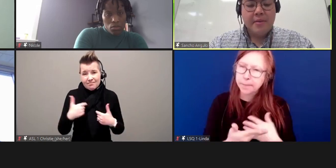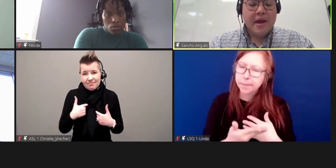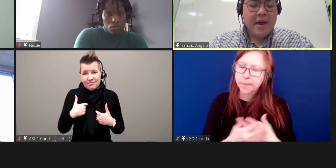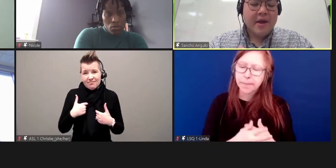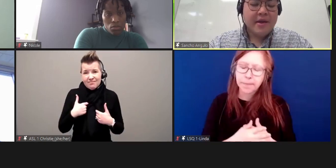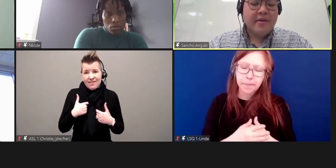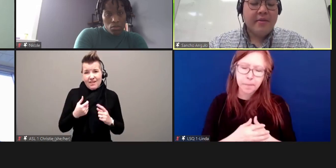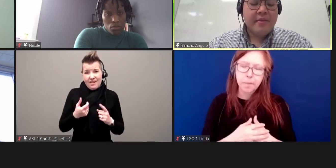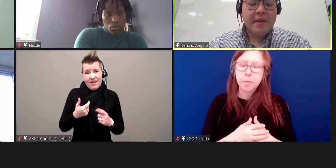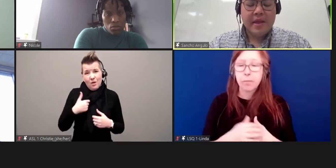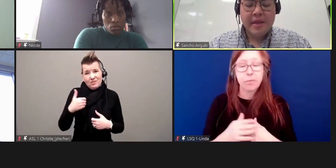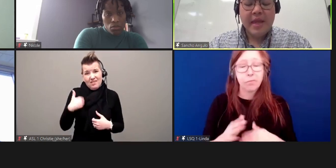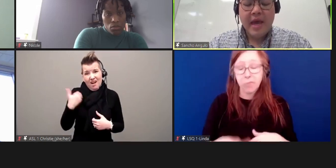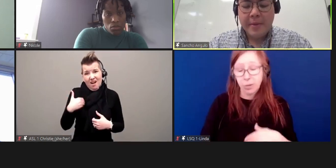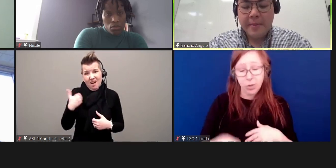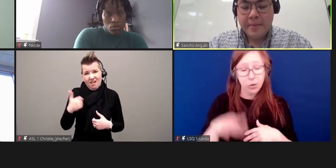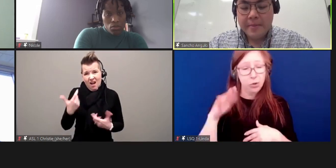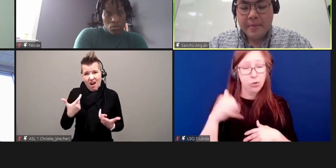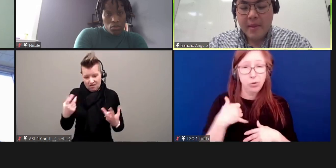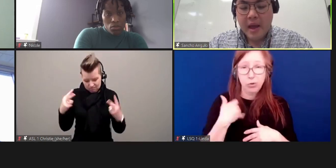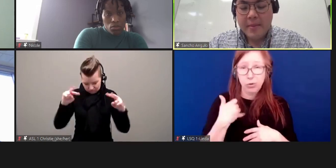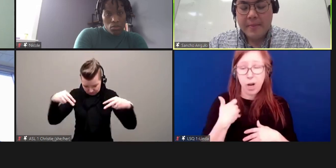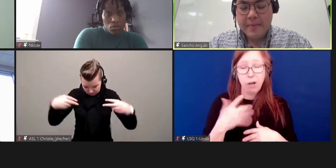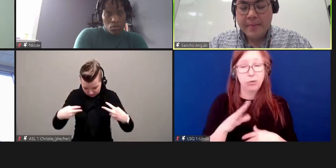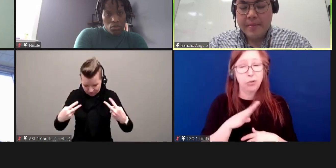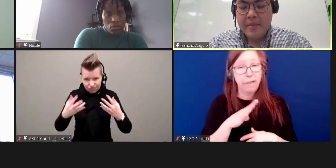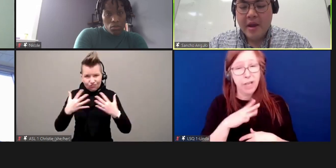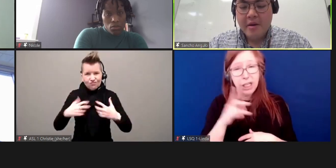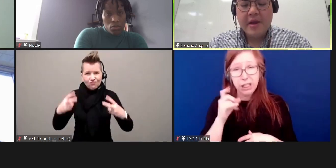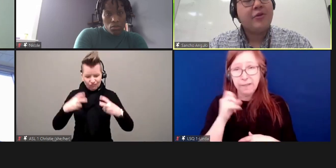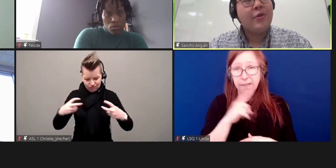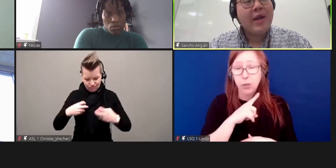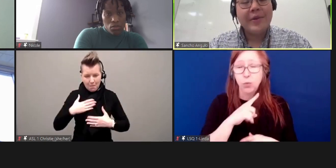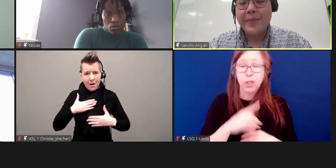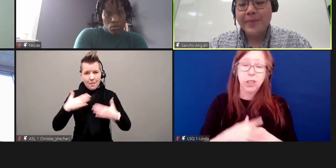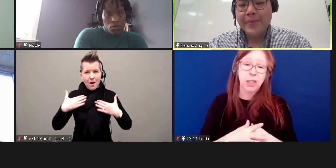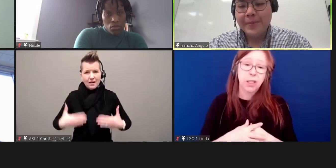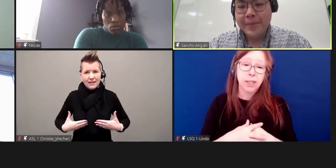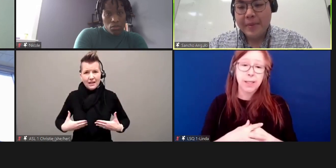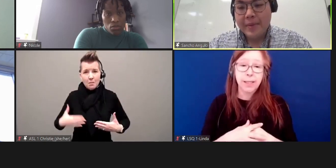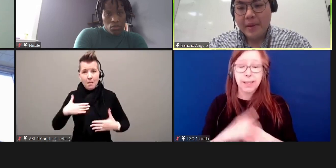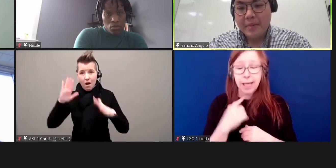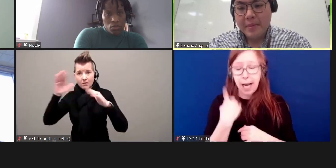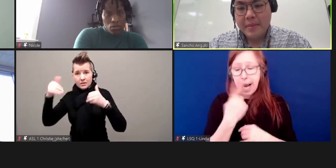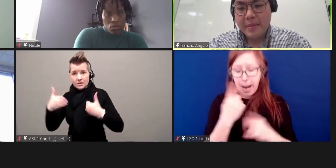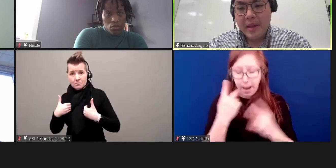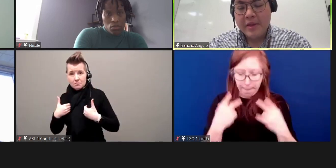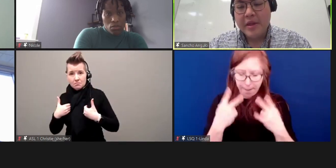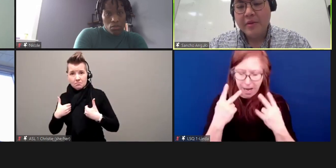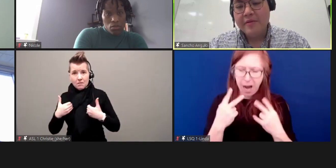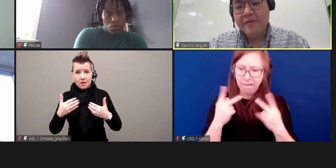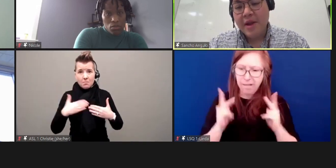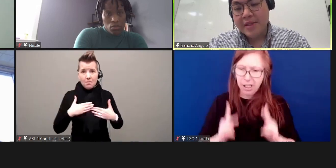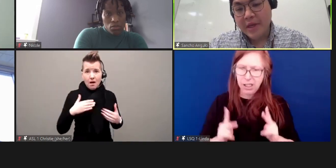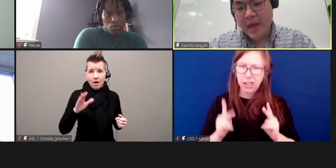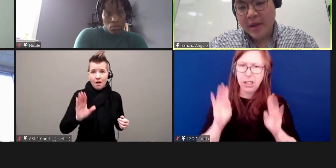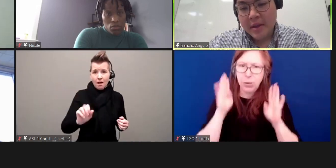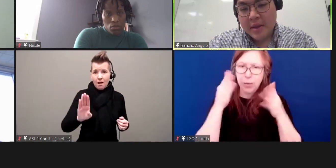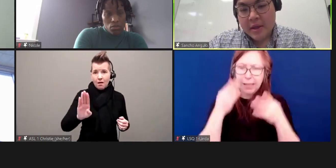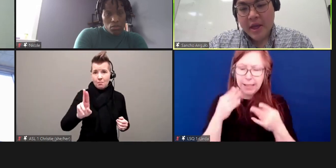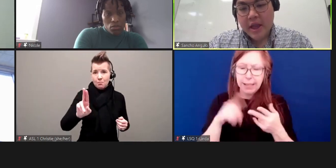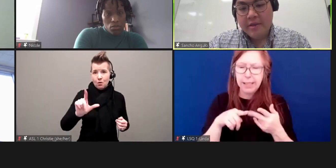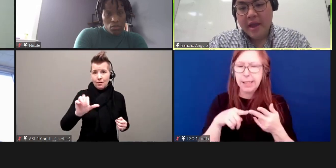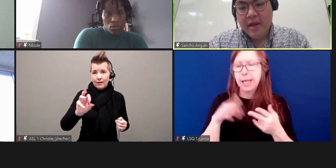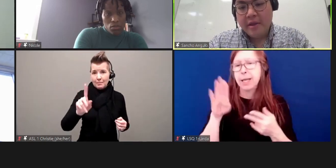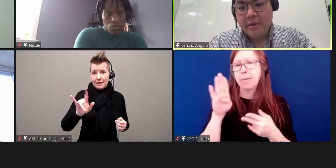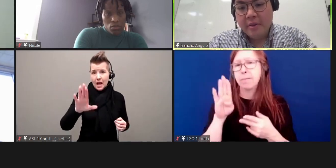même depuis un très jeune âge, j'ai eu des difficultés avec mon apparence physique, mon autisme et ma boulimie